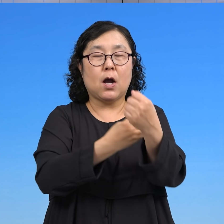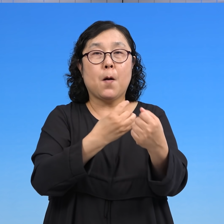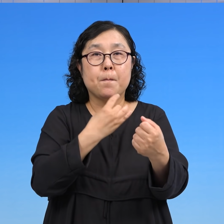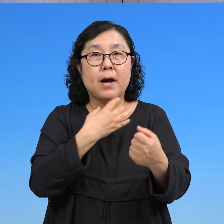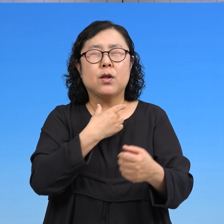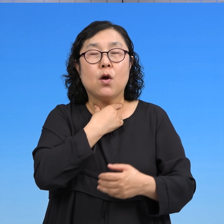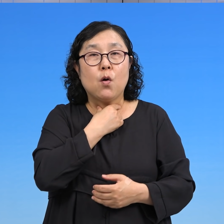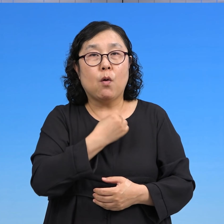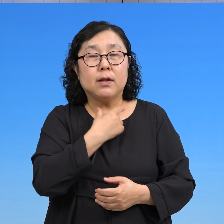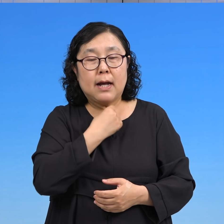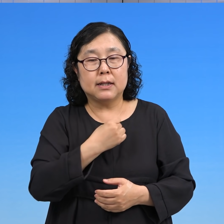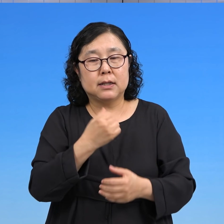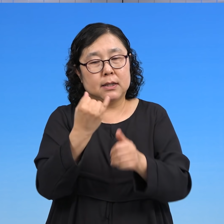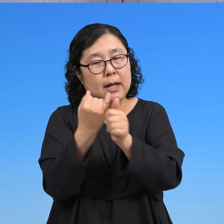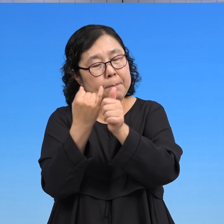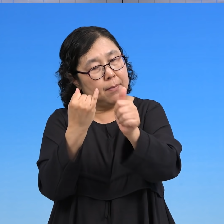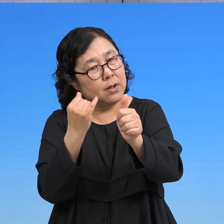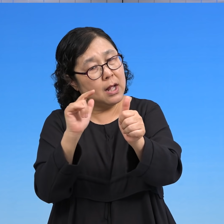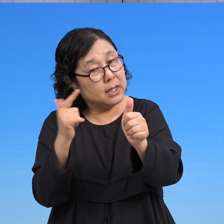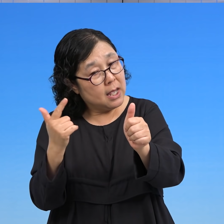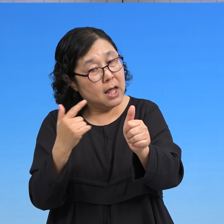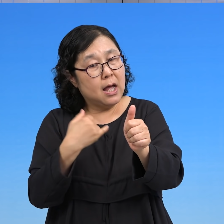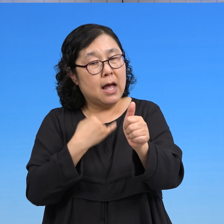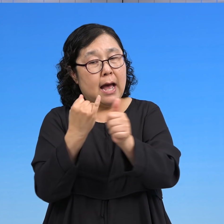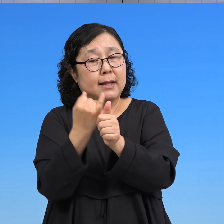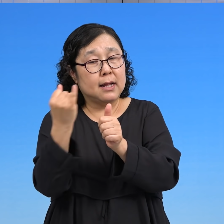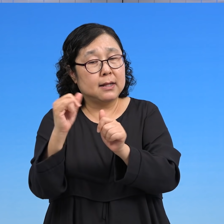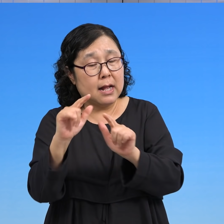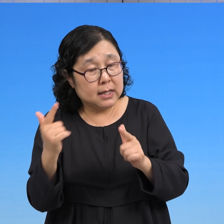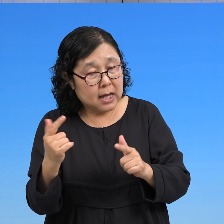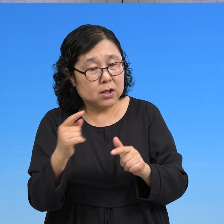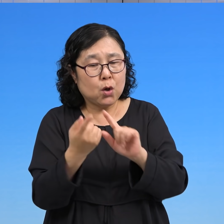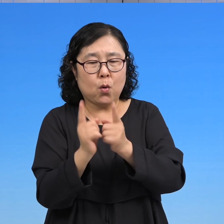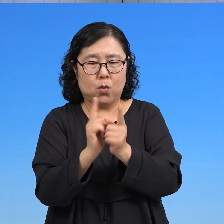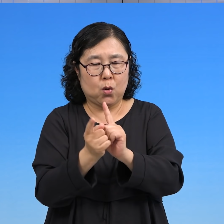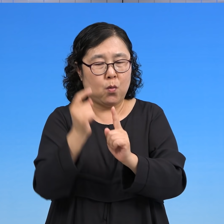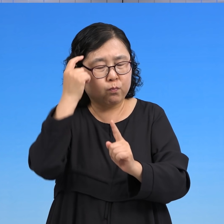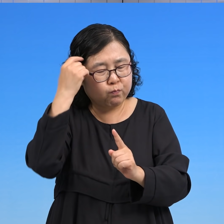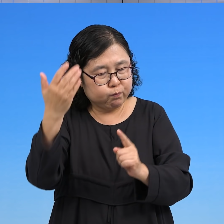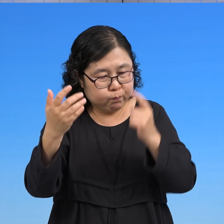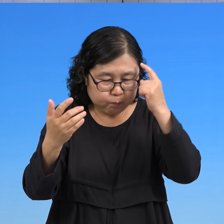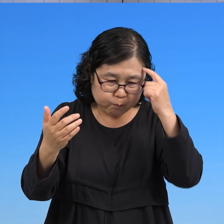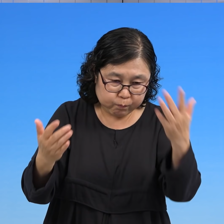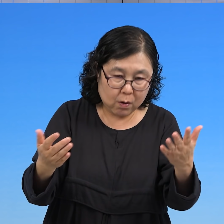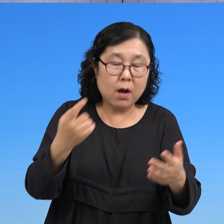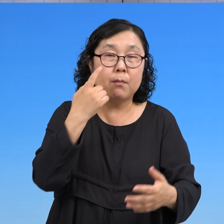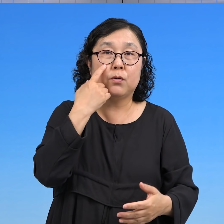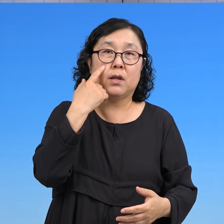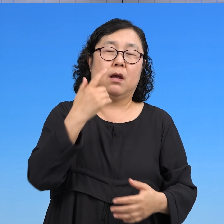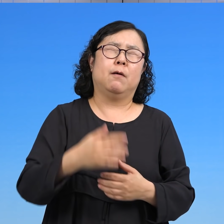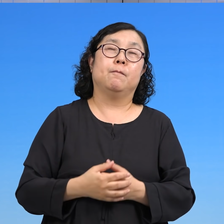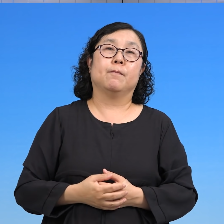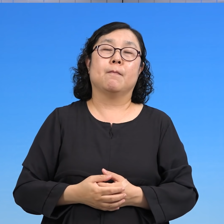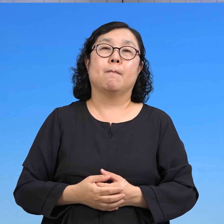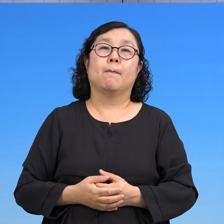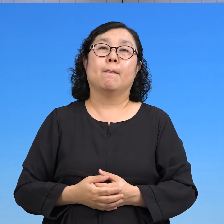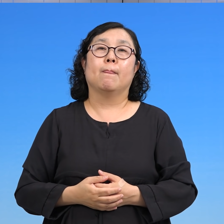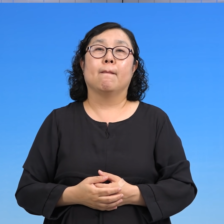갈멜산의 능력만 추구하는 그런 남편은 아닌지, 그런 아내는 아닌지.